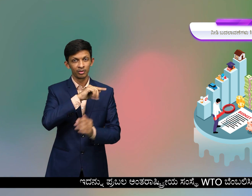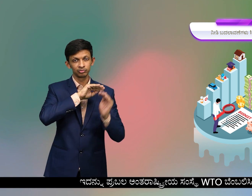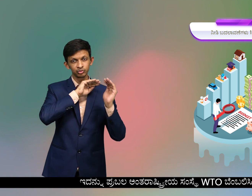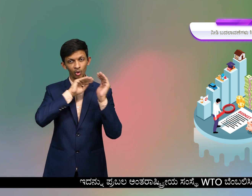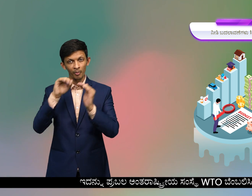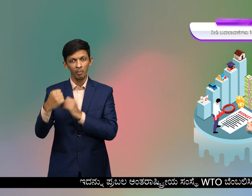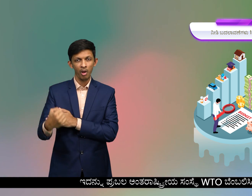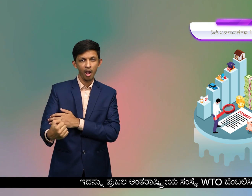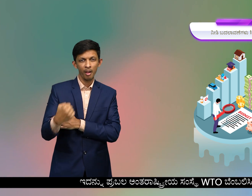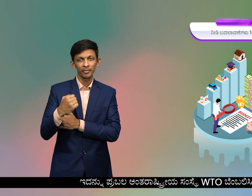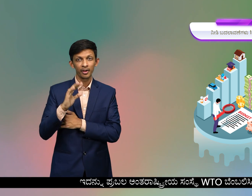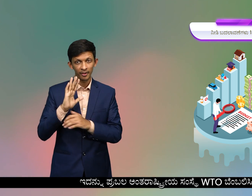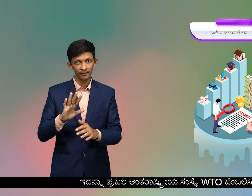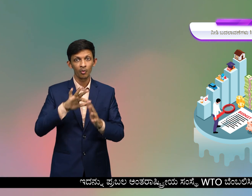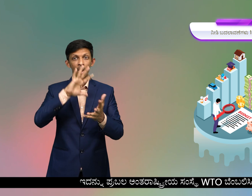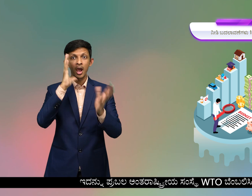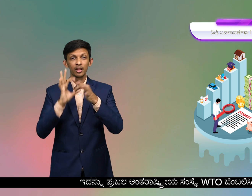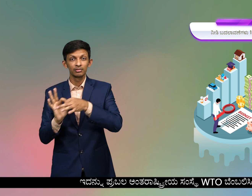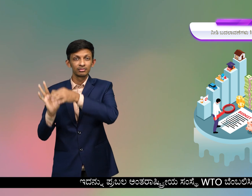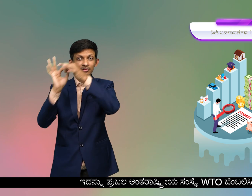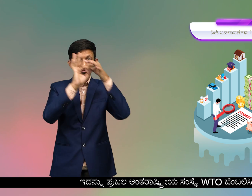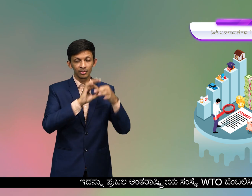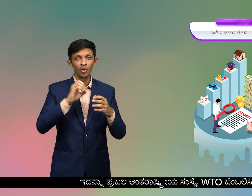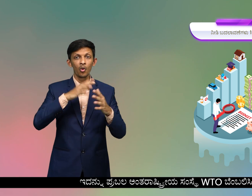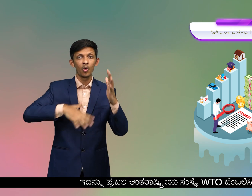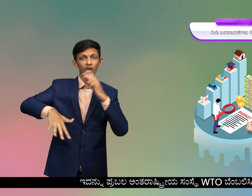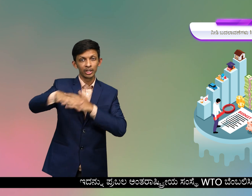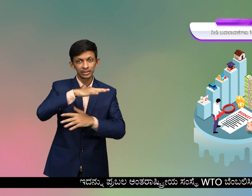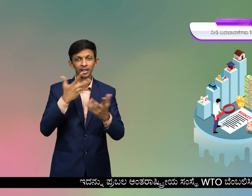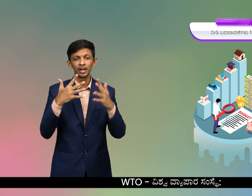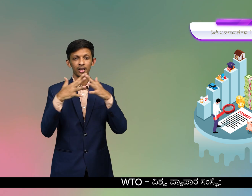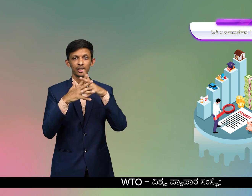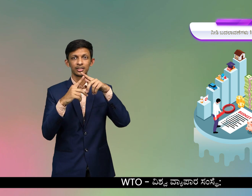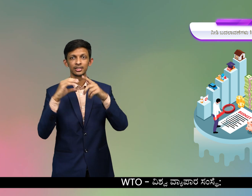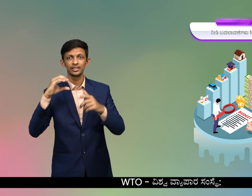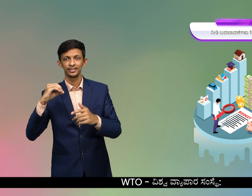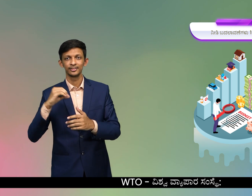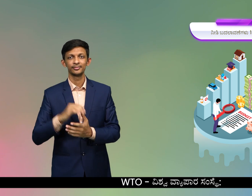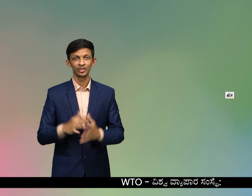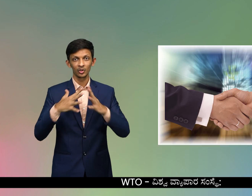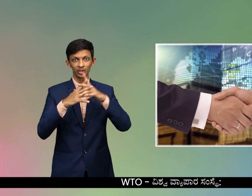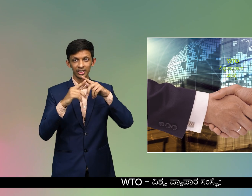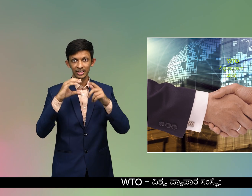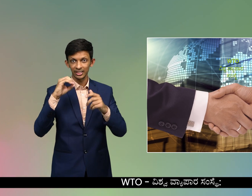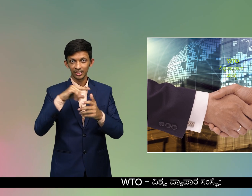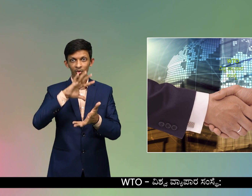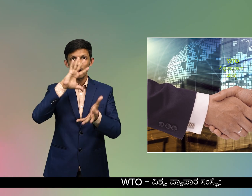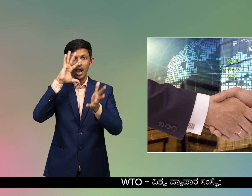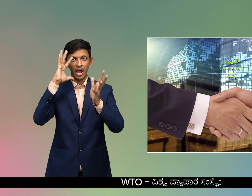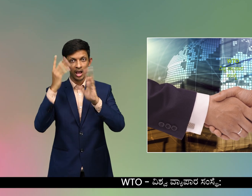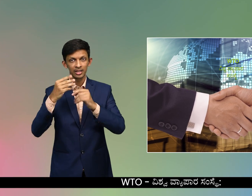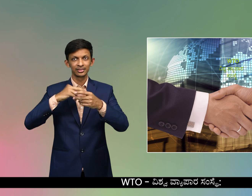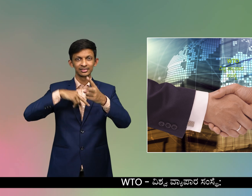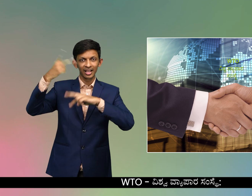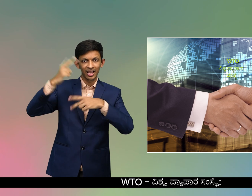ಇದನ್ನು ಪ್ರಬಲ ಅಂತಾರಾಷ್ಟ್ರೀಯ ಸಂಸ್ಥೆ WTO ಬೆಂಬಲಿಸಿತು. WTO ವಿಶ್ವ ವ್ಯಾಪಾರ ಸಂಸ್ಥೆ.